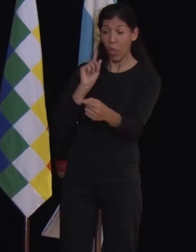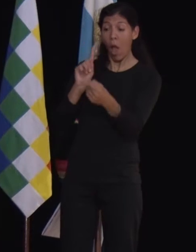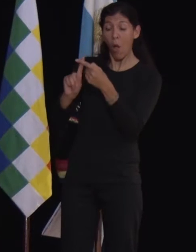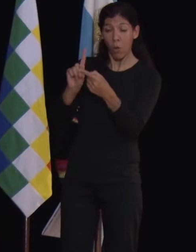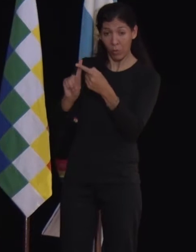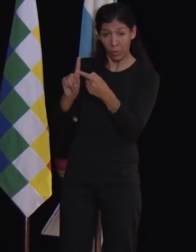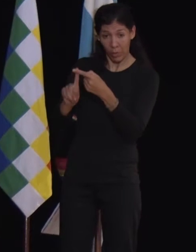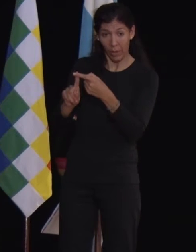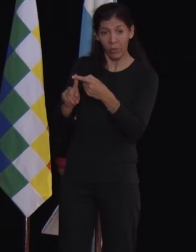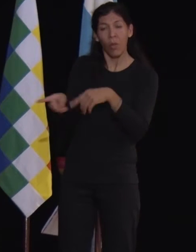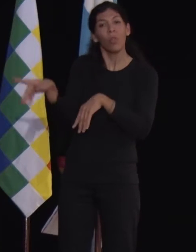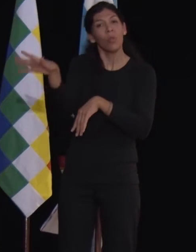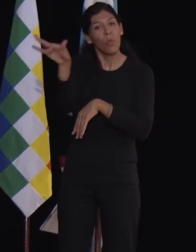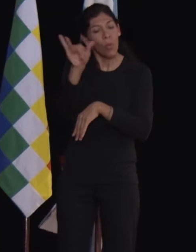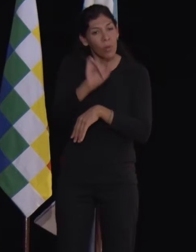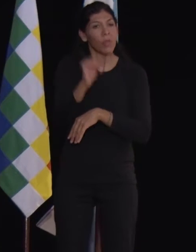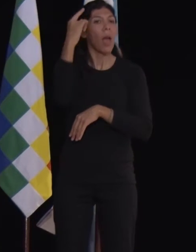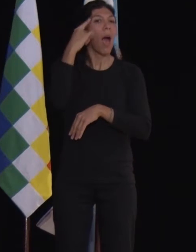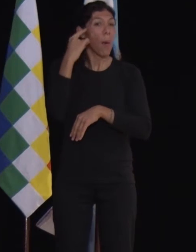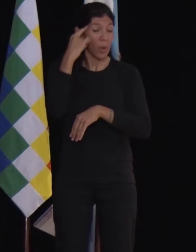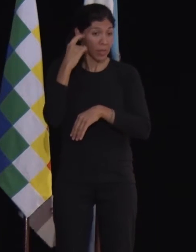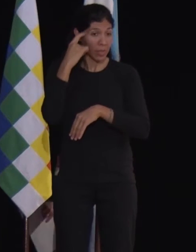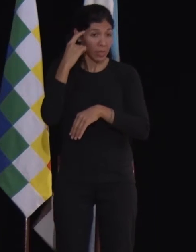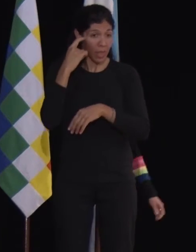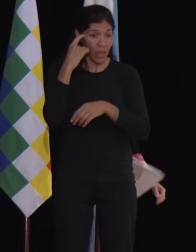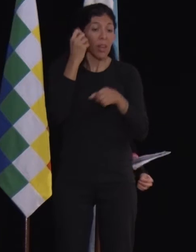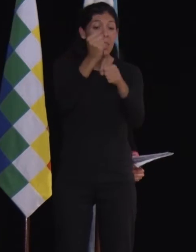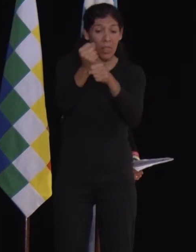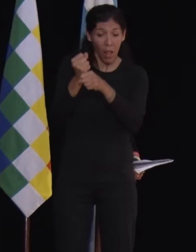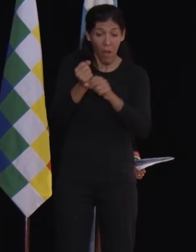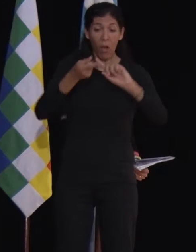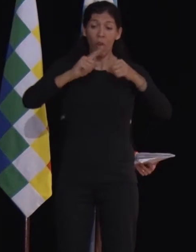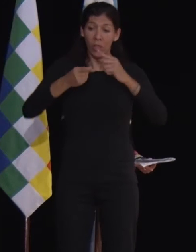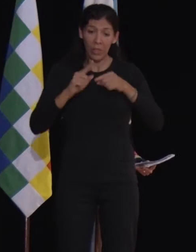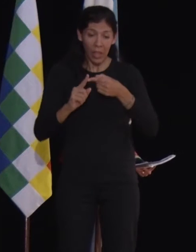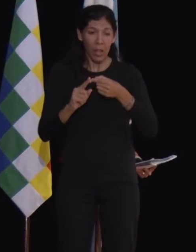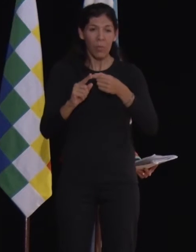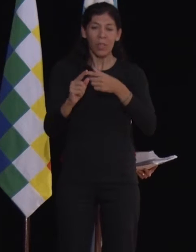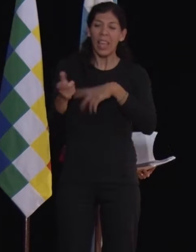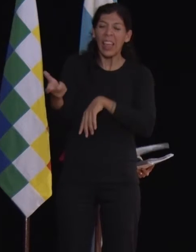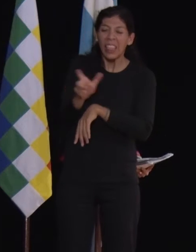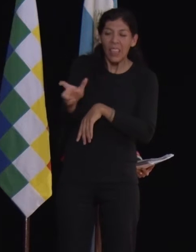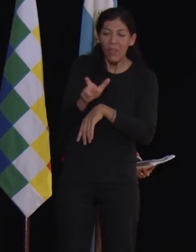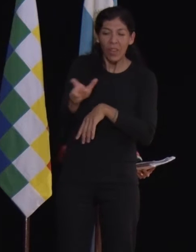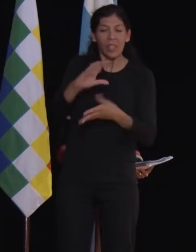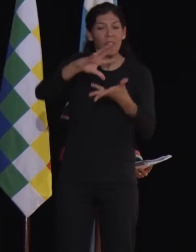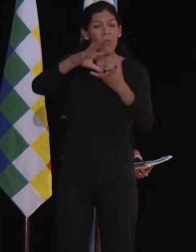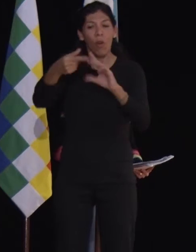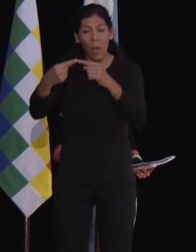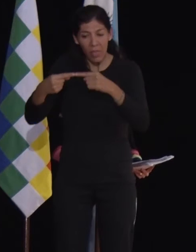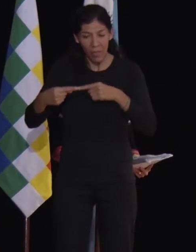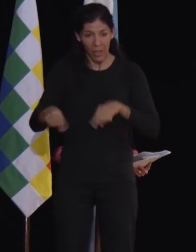todos los días aprender de este oficio y de las diferentes variantes que tiene y modalidades la